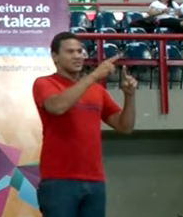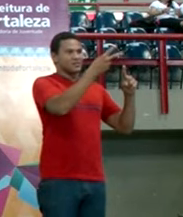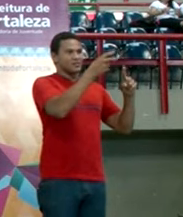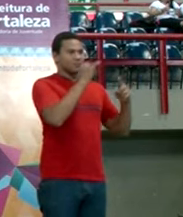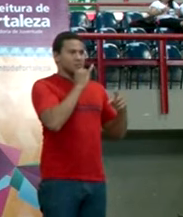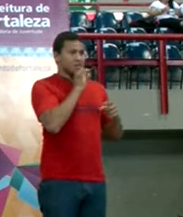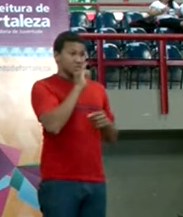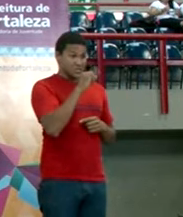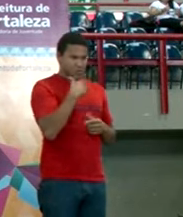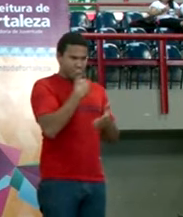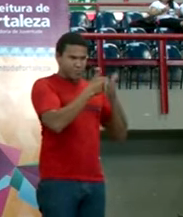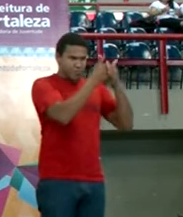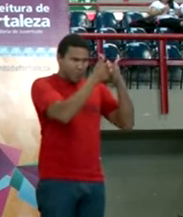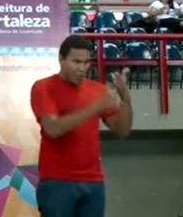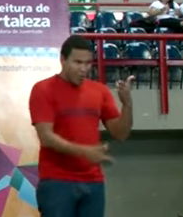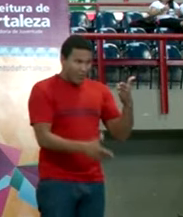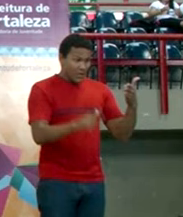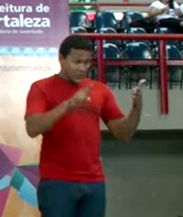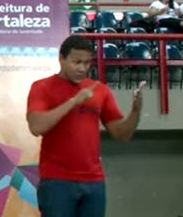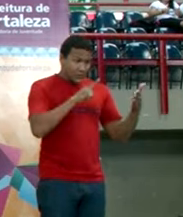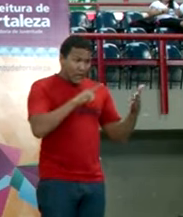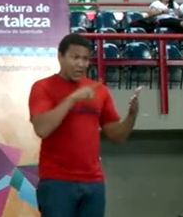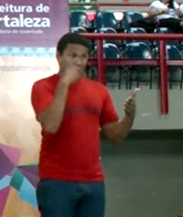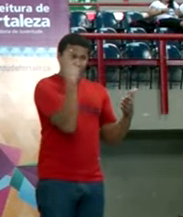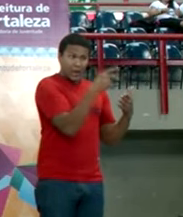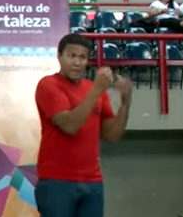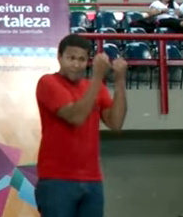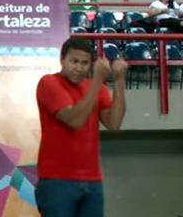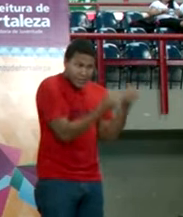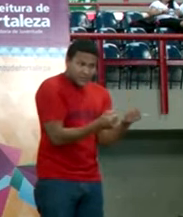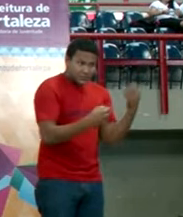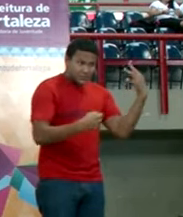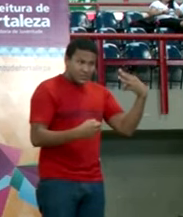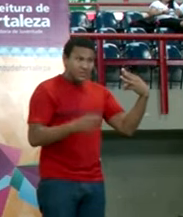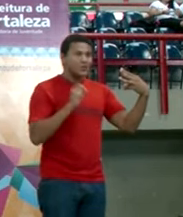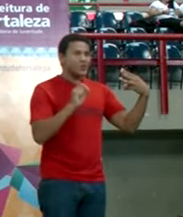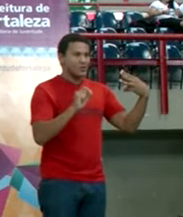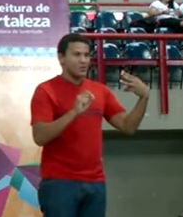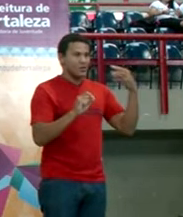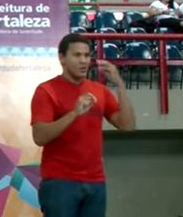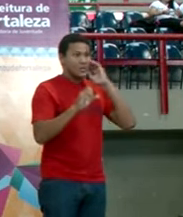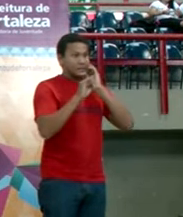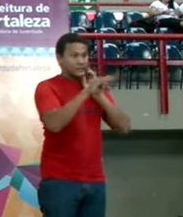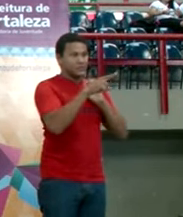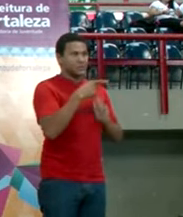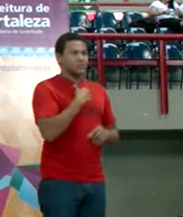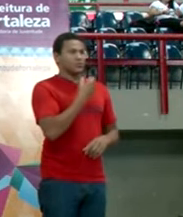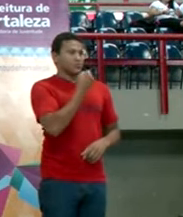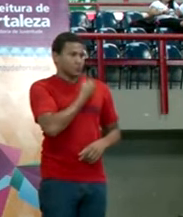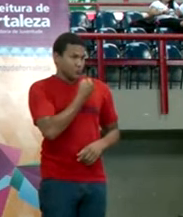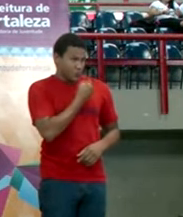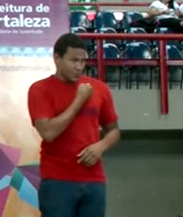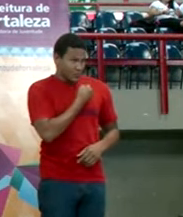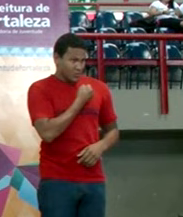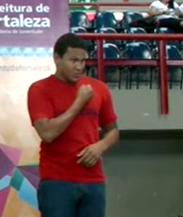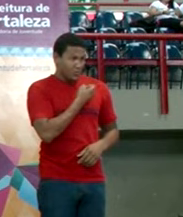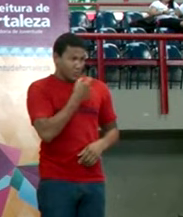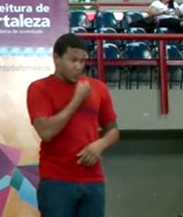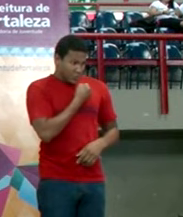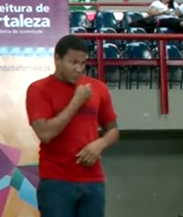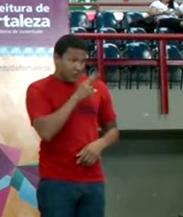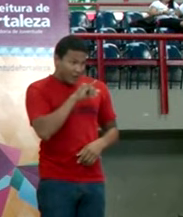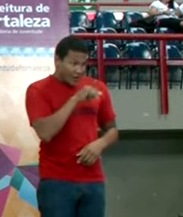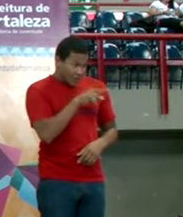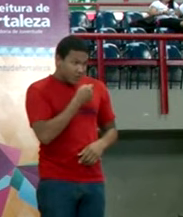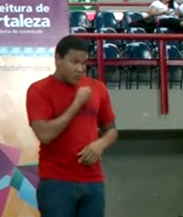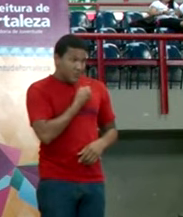diz que você vai fazer uma prova e a prova tem peso três é porque aquela nota vai ser contada três vezes